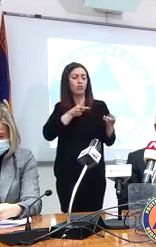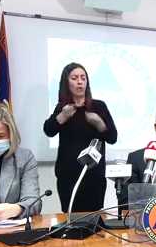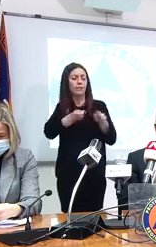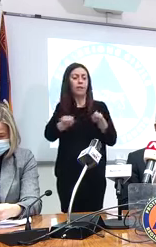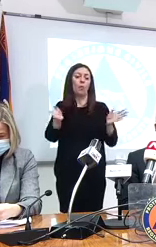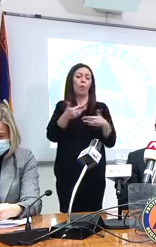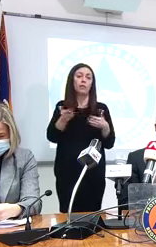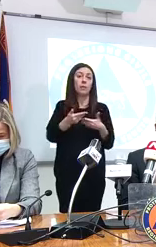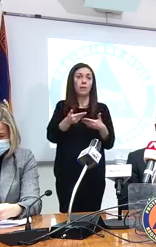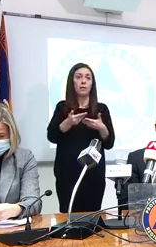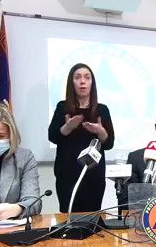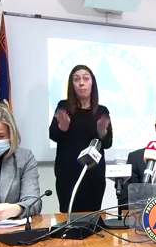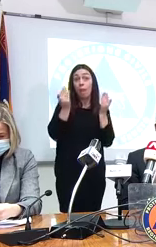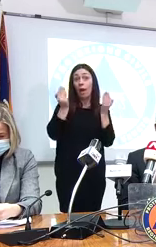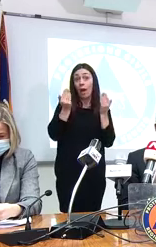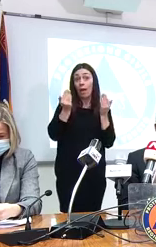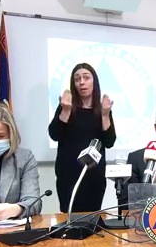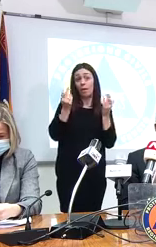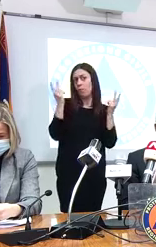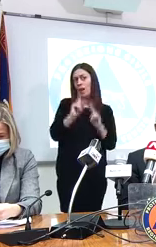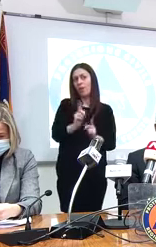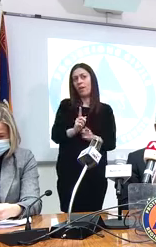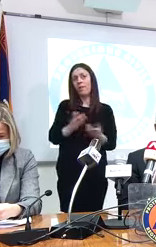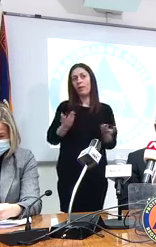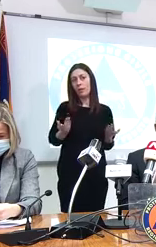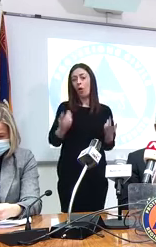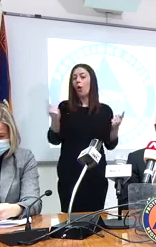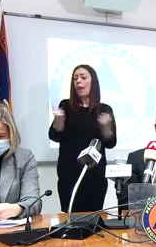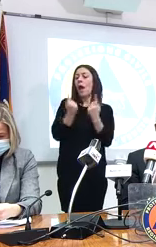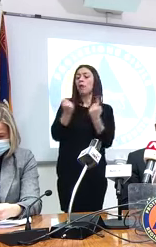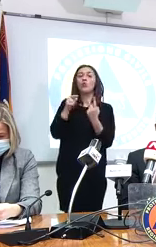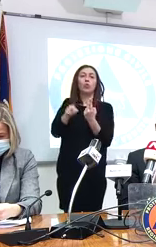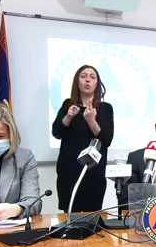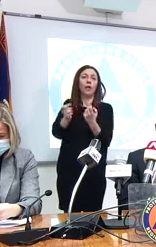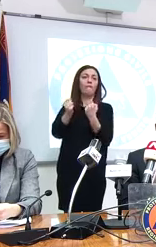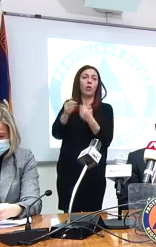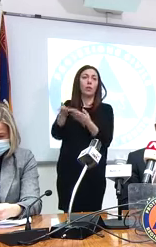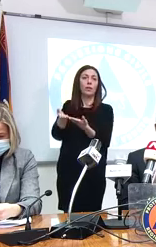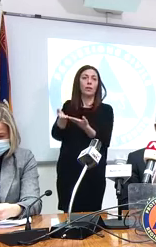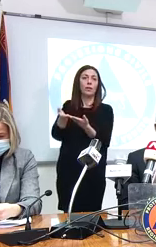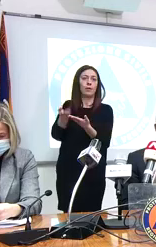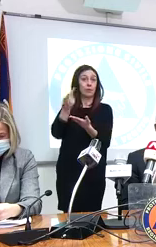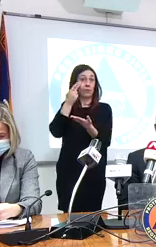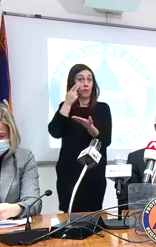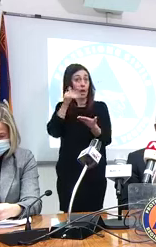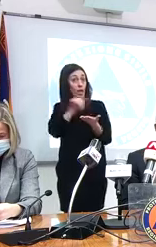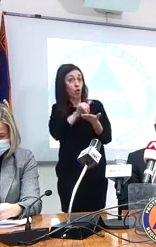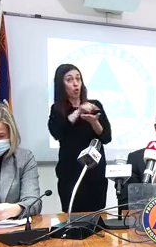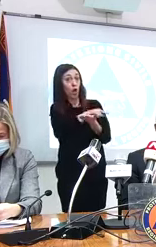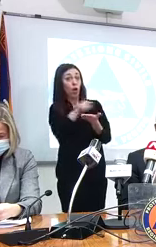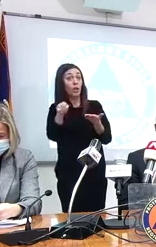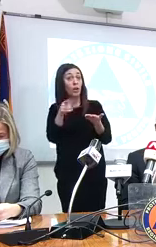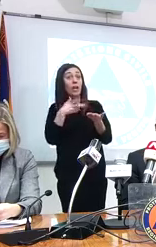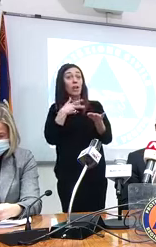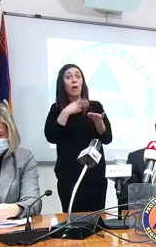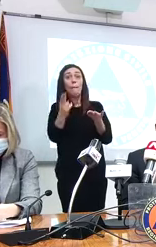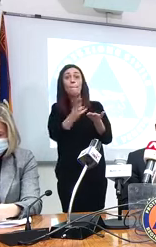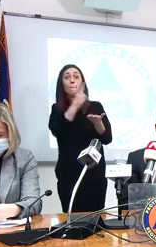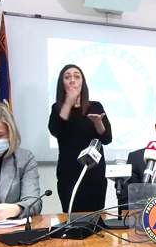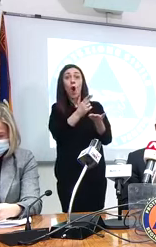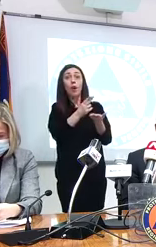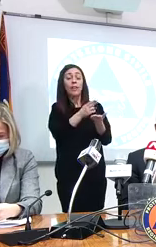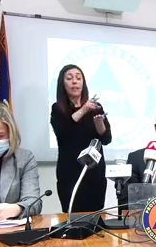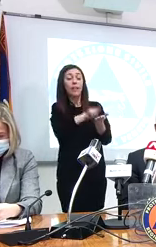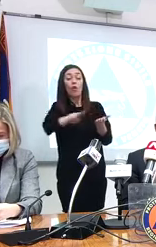Magari fosse così. Magari fosse così. Guardate che New York ha fatto le fosse comuni. Certo. Johnson ha più